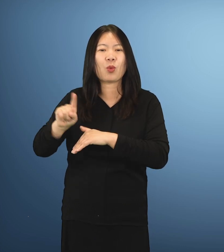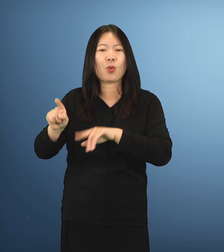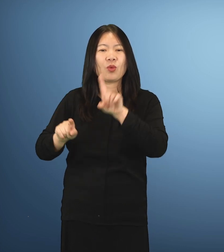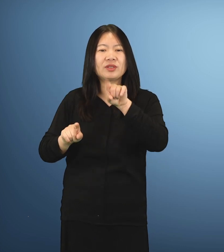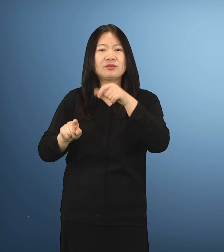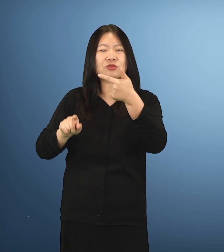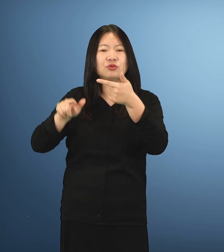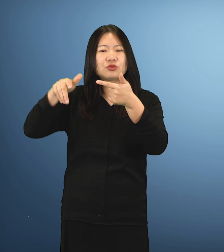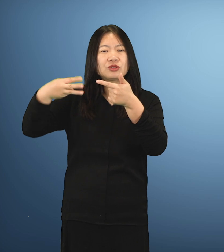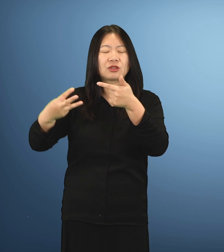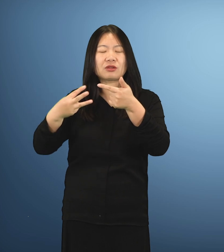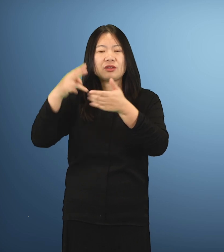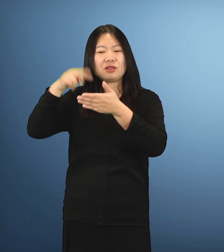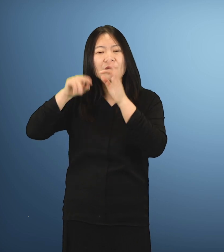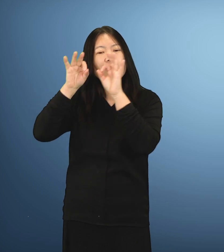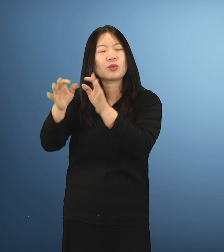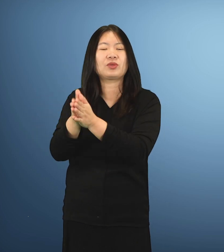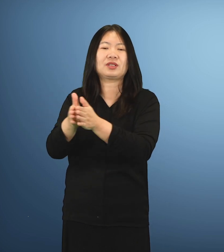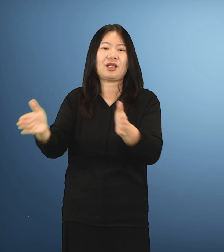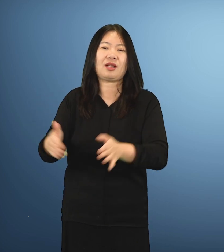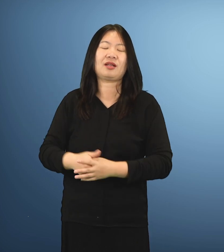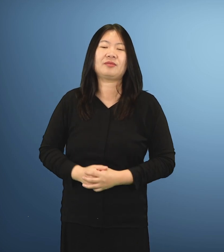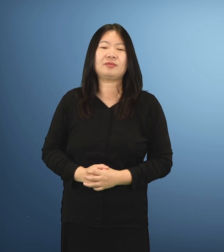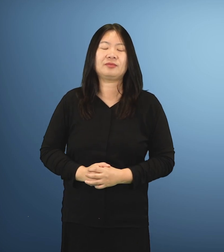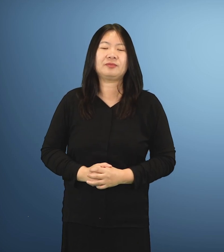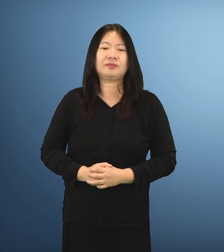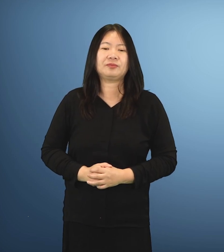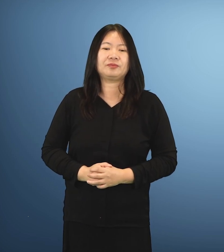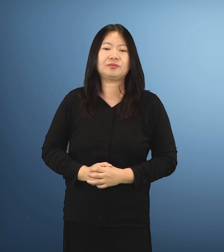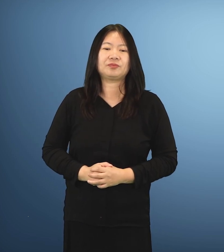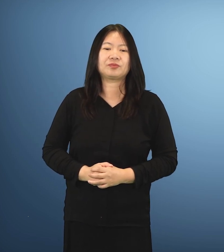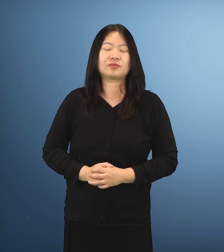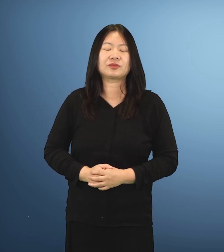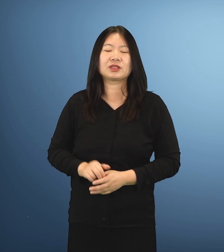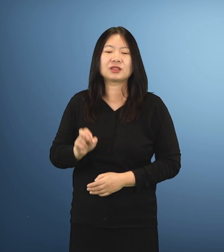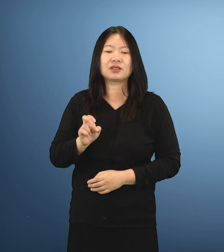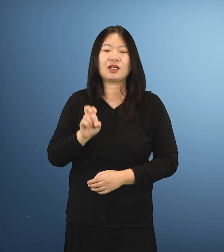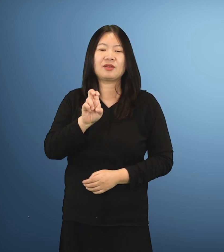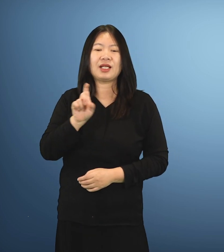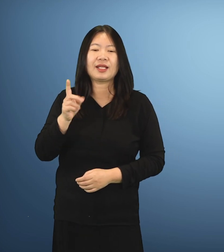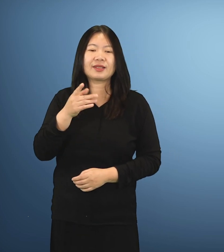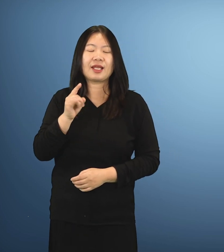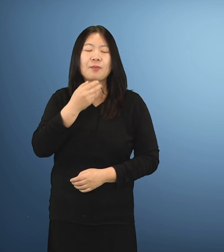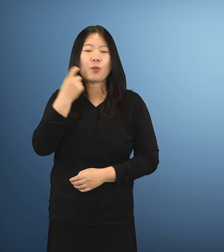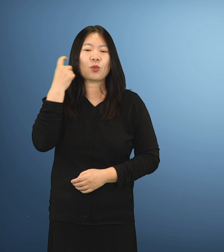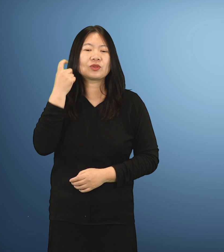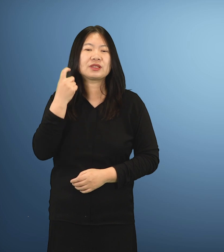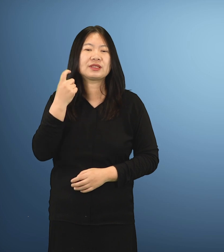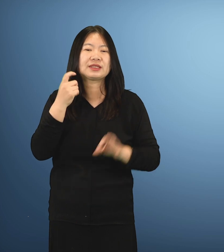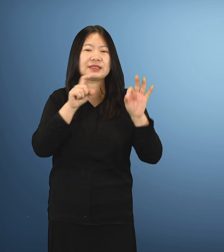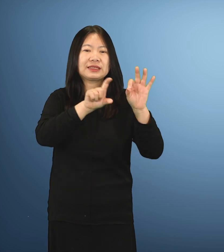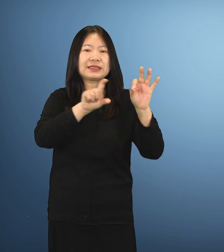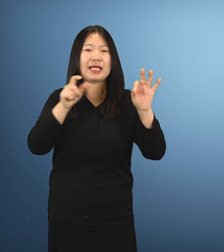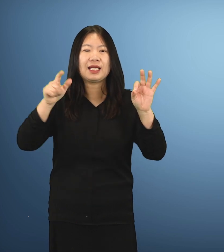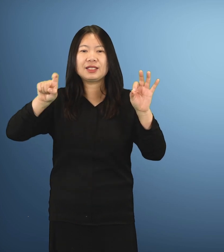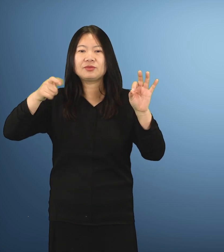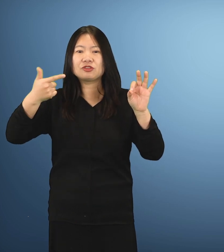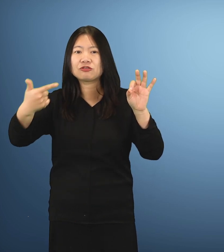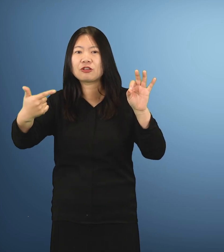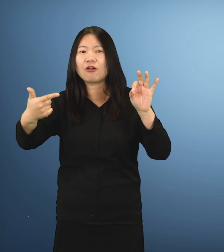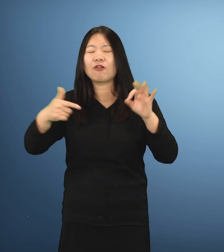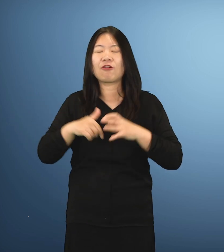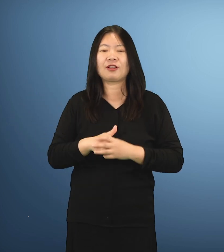16절을 한번 볼까요? 16절에 보시면 마태복음 10장 16절입니다. 제가